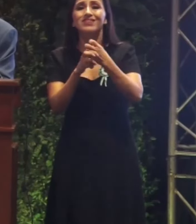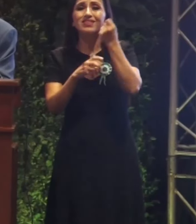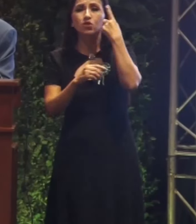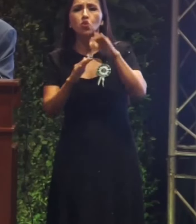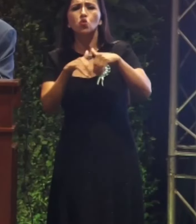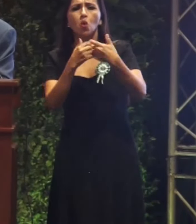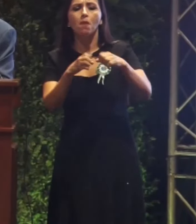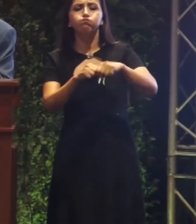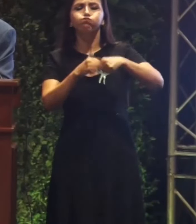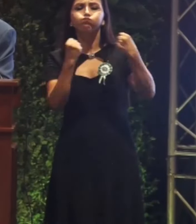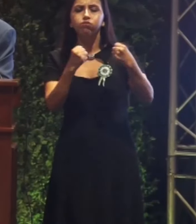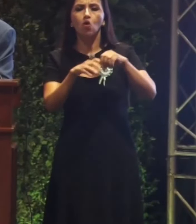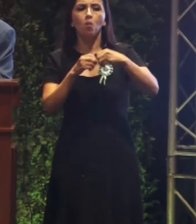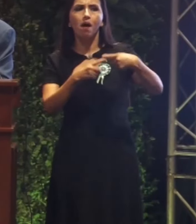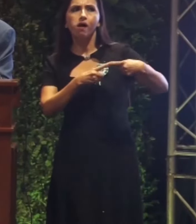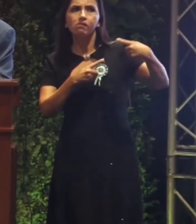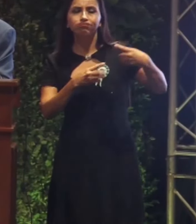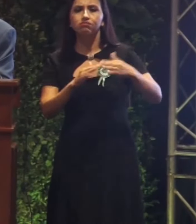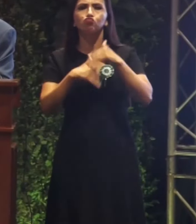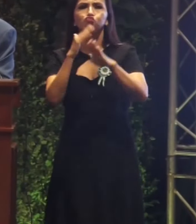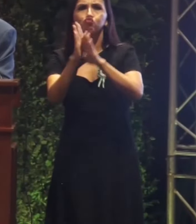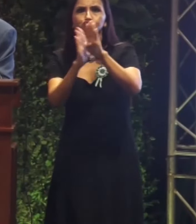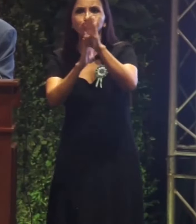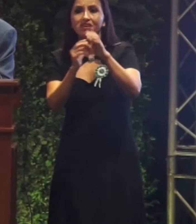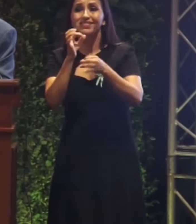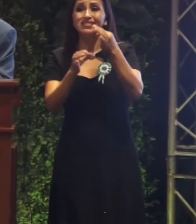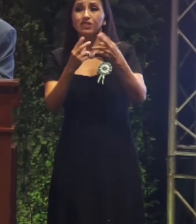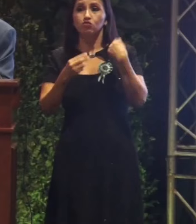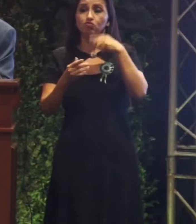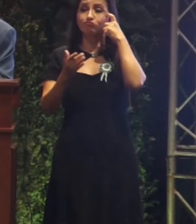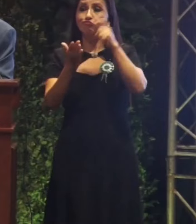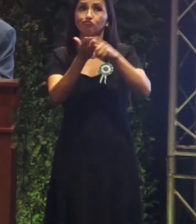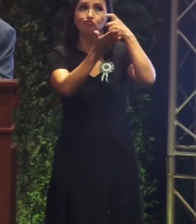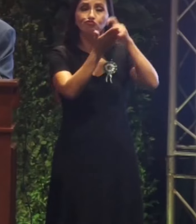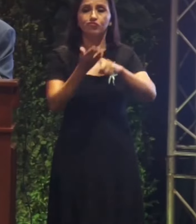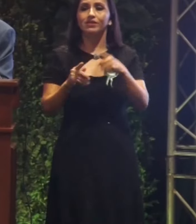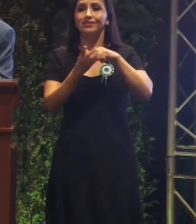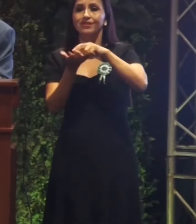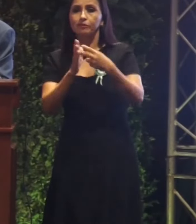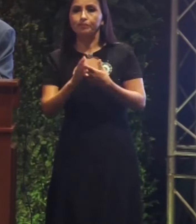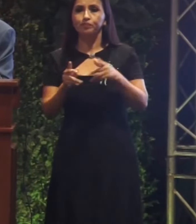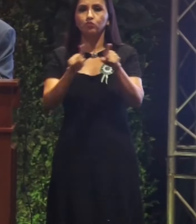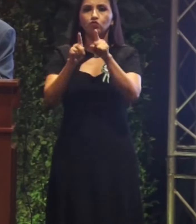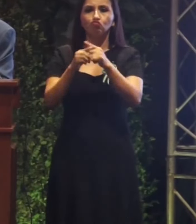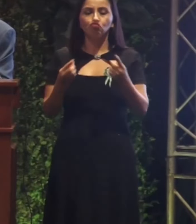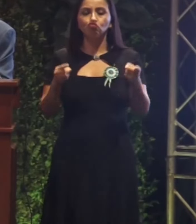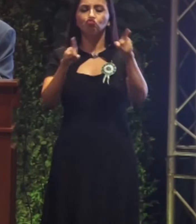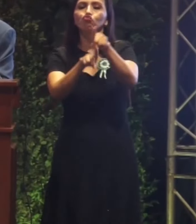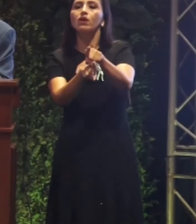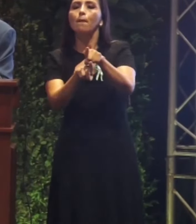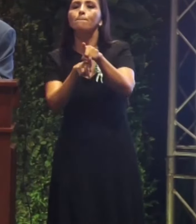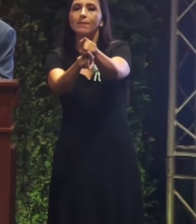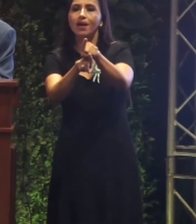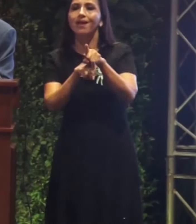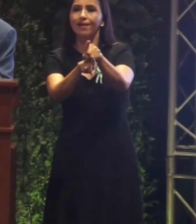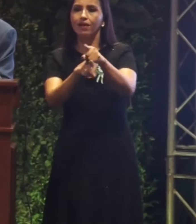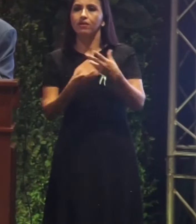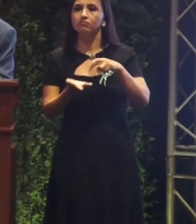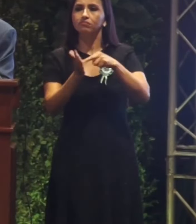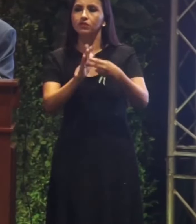saber cómo romper o superar obstáculos si no partimos del reconocimiento de que vivimos montados en dos líneas paralelas,